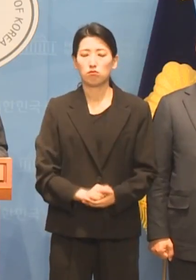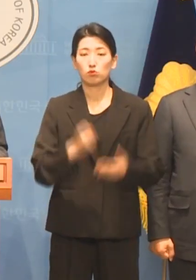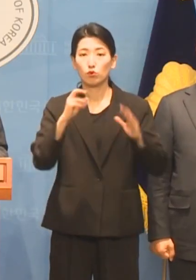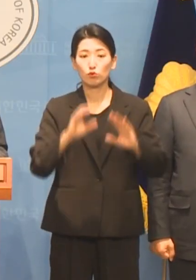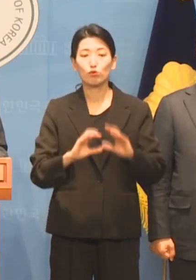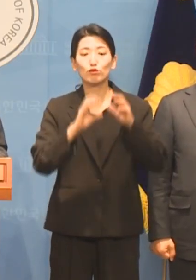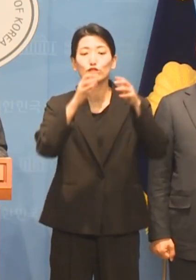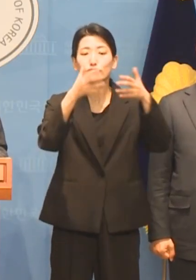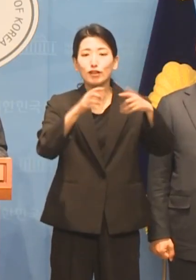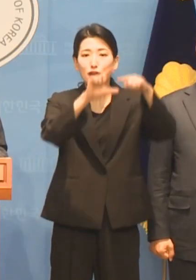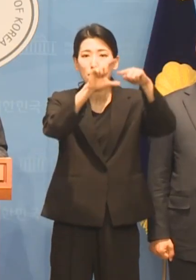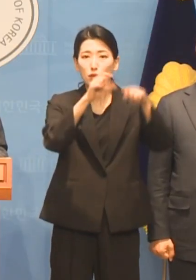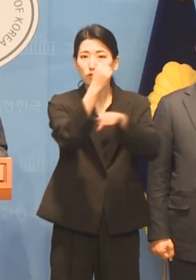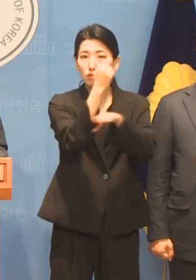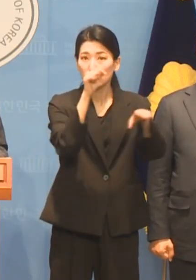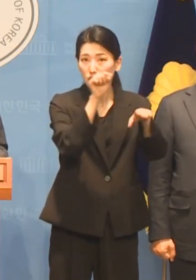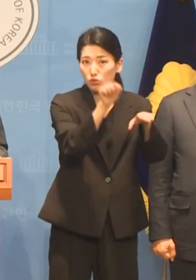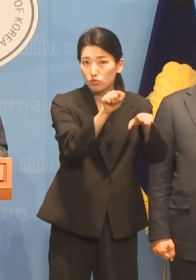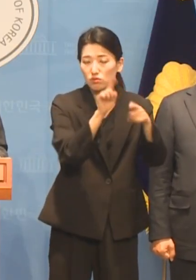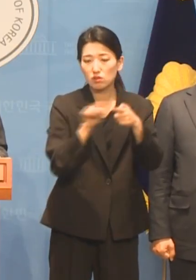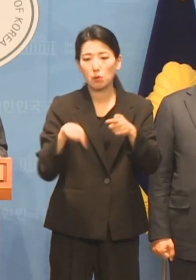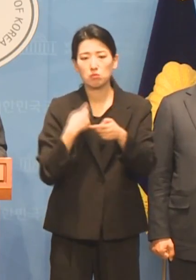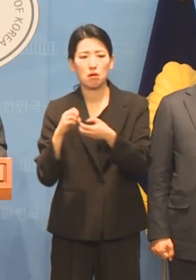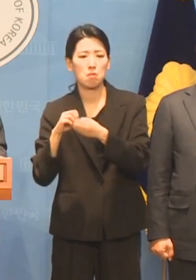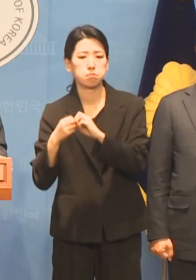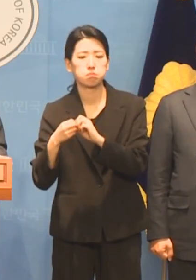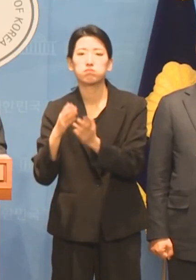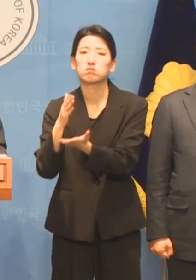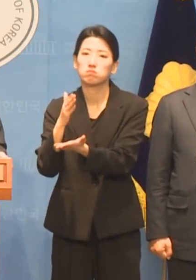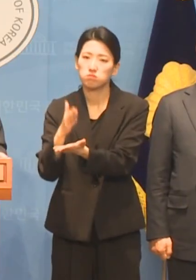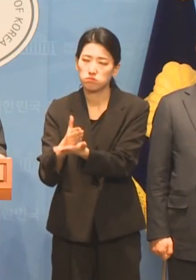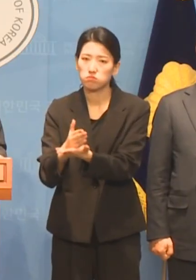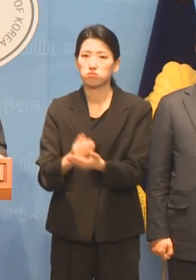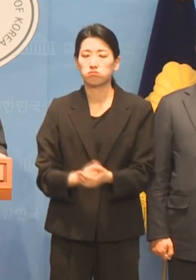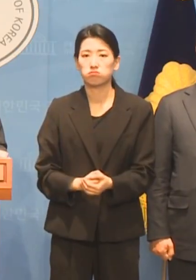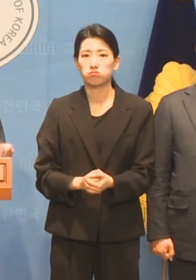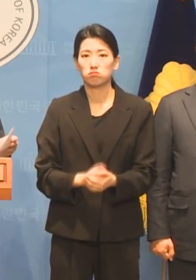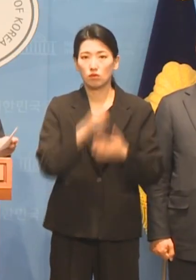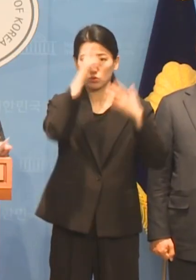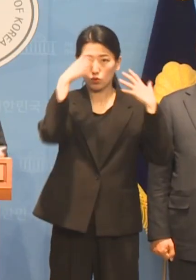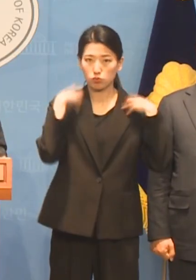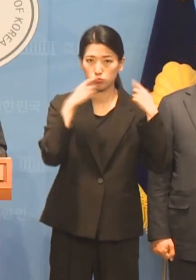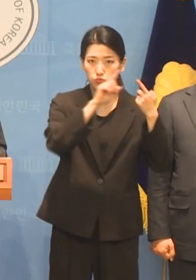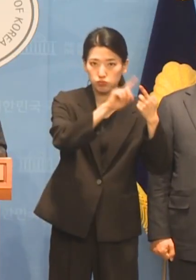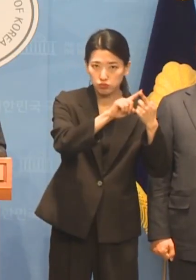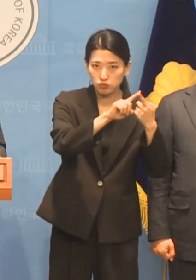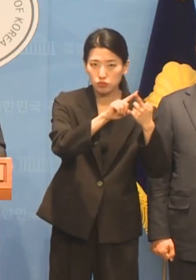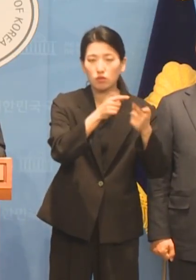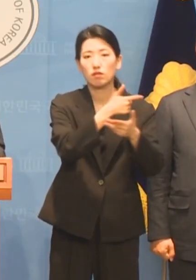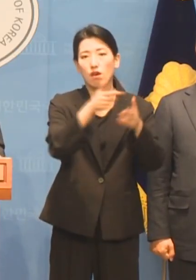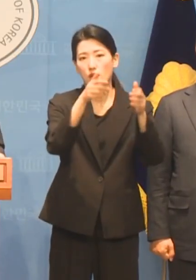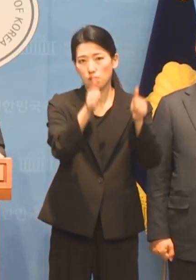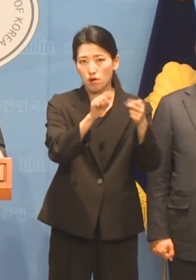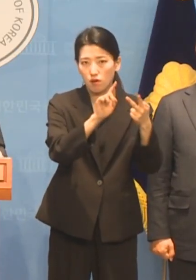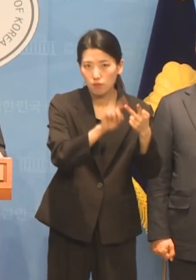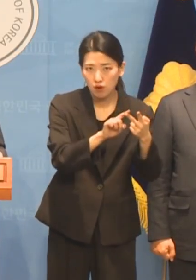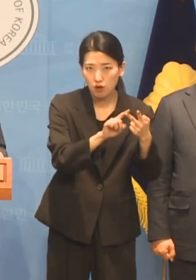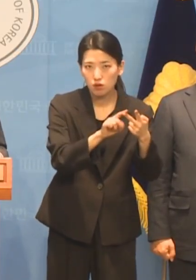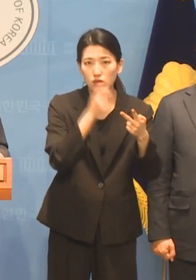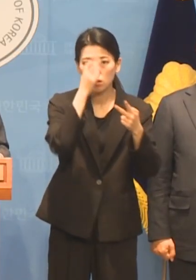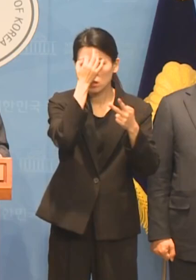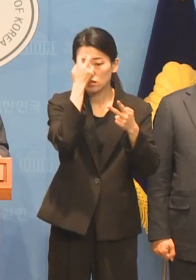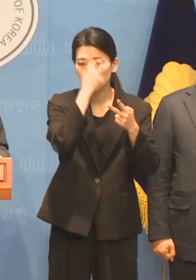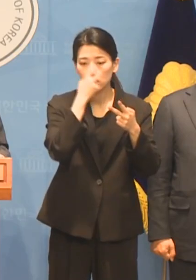대해서 왜곡된 주장하시면 안 된다. 정부에서 대법원에서 그리고 금융위에서 금융감독원에서 하는